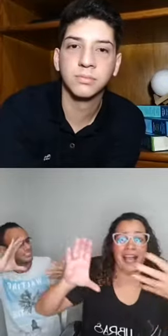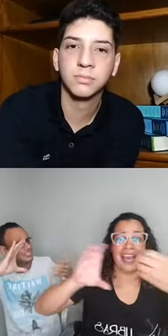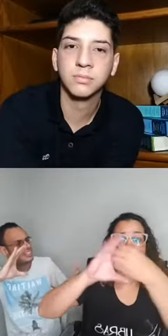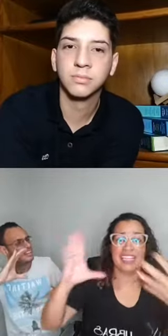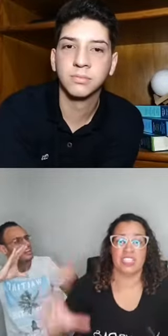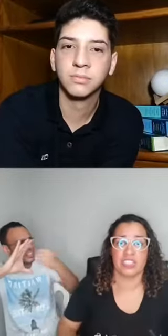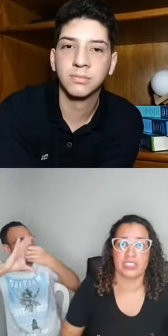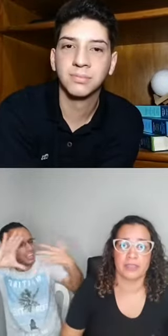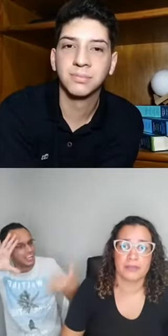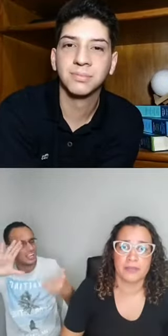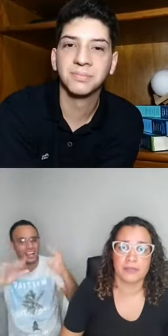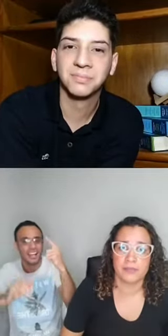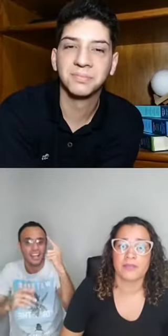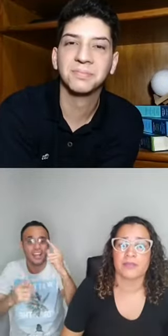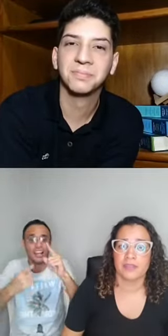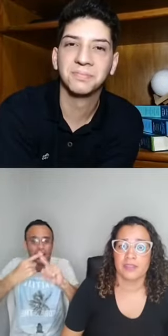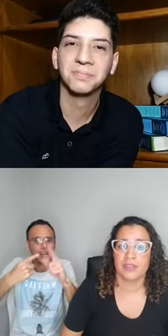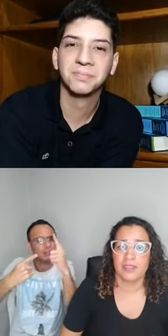Há características.